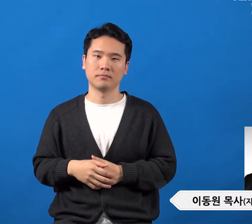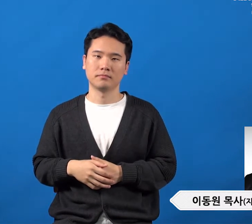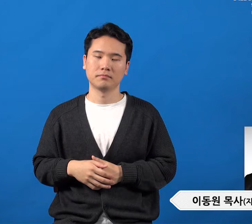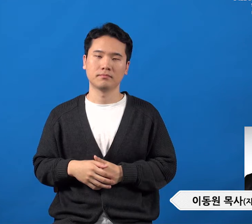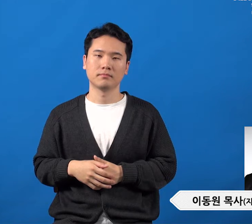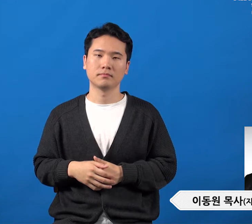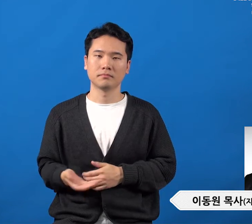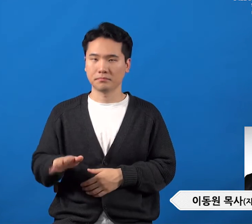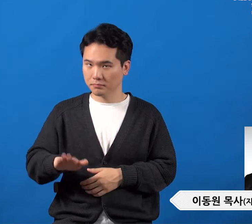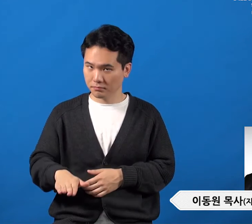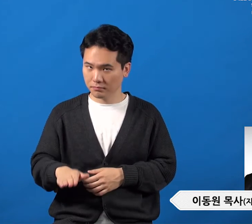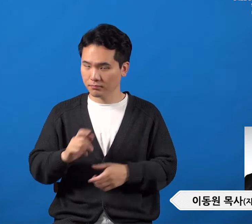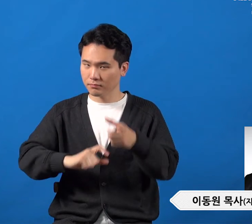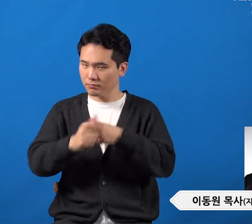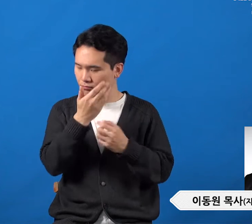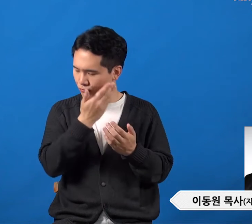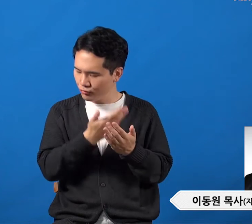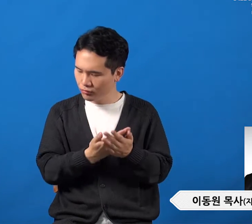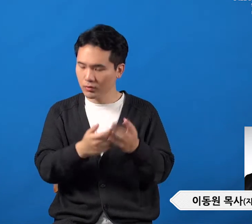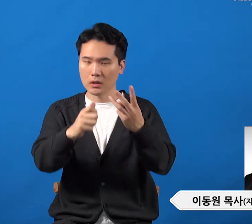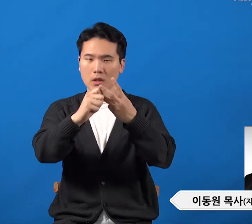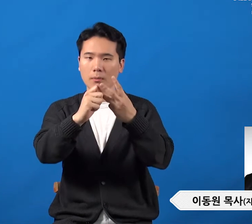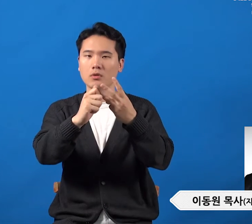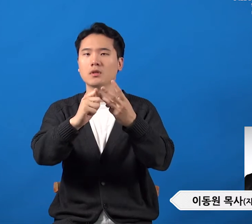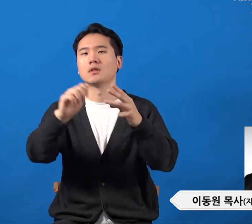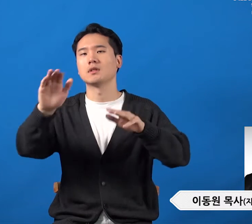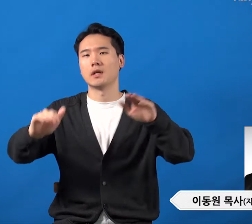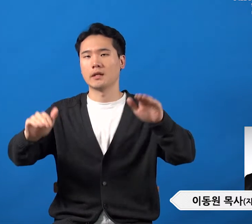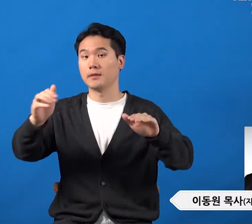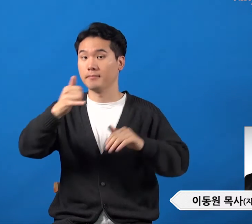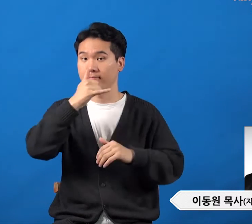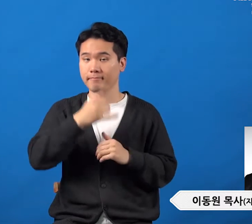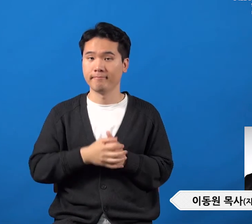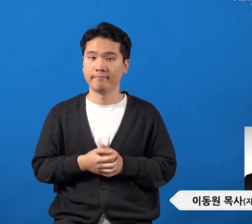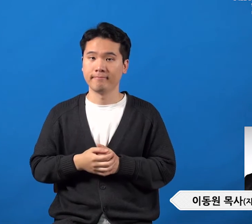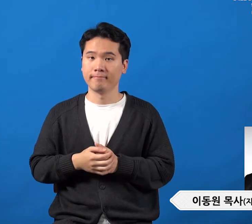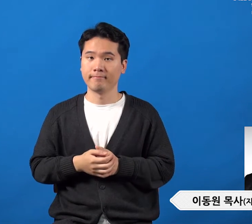자, 그런데 그보다 더 중요한 차이가 있어요.